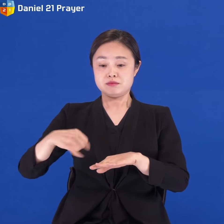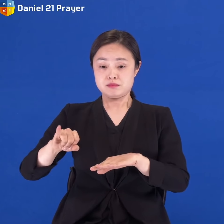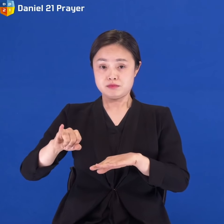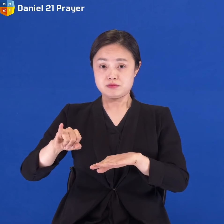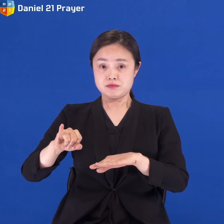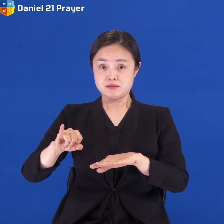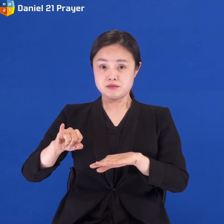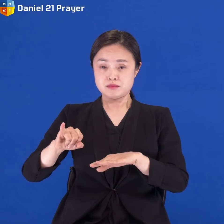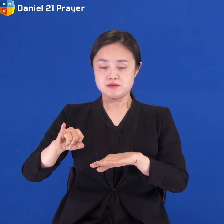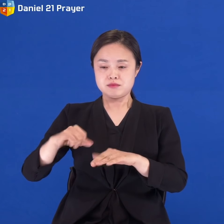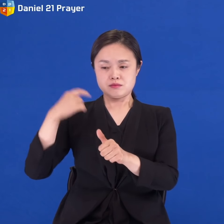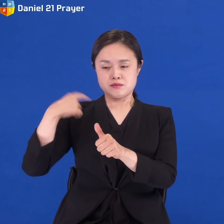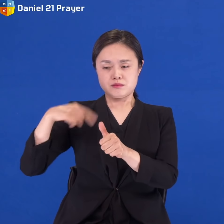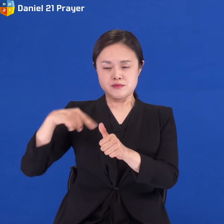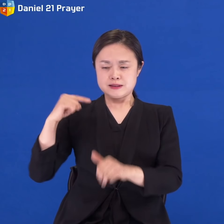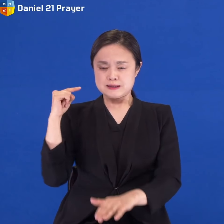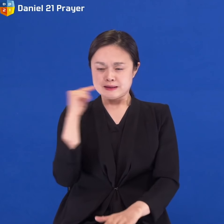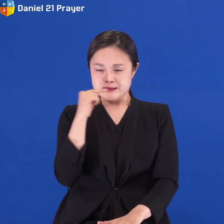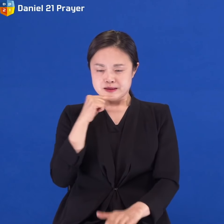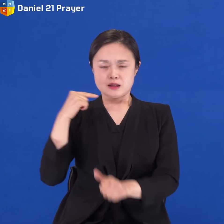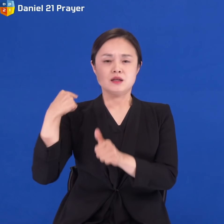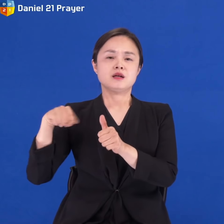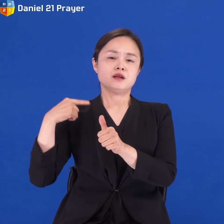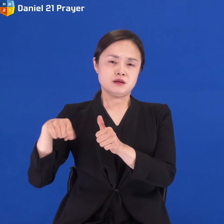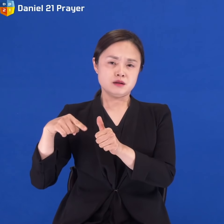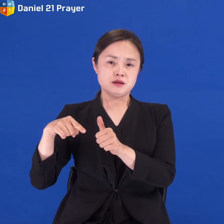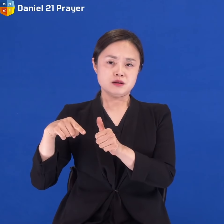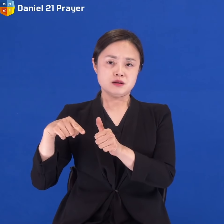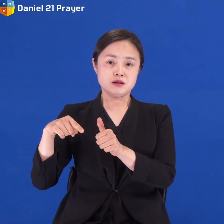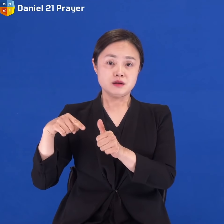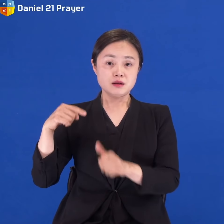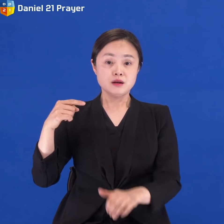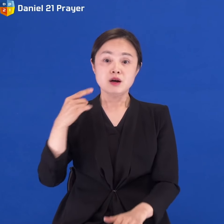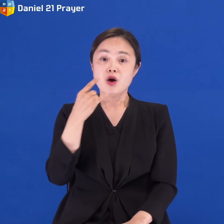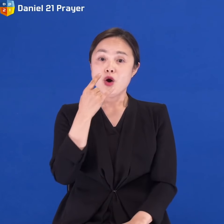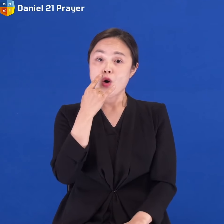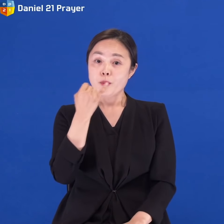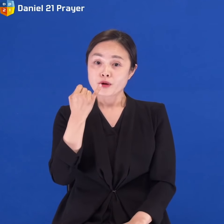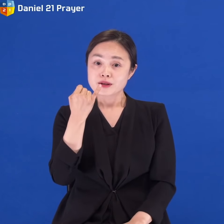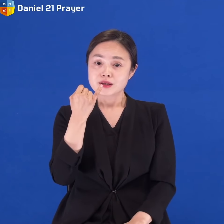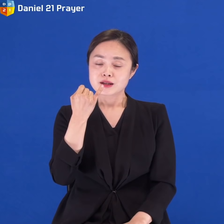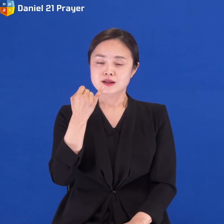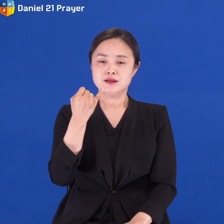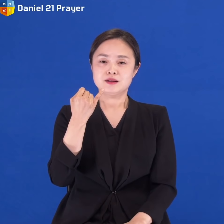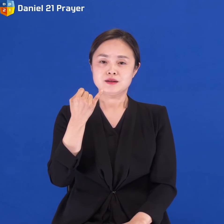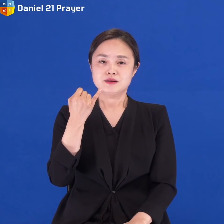저희 어머니는 살아생전에 교장 선생님이라는 별명을 갖고 계셨습니다.